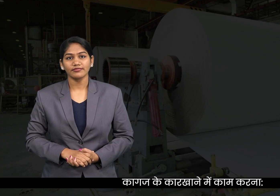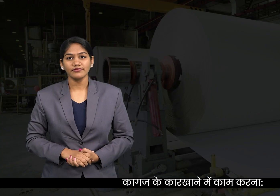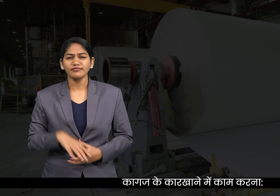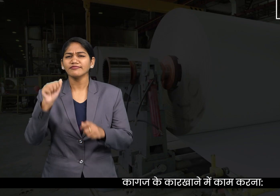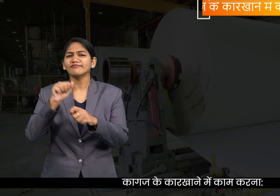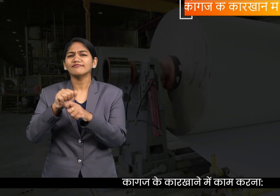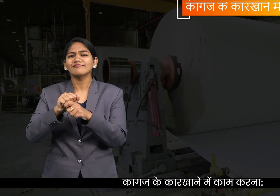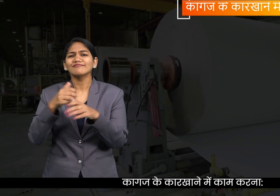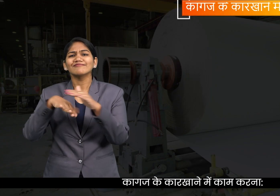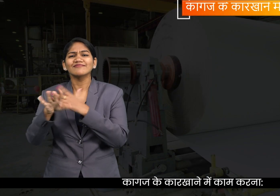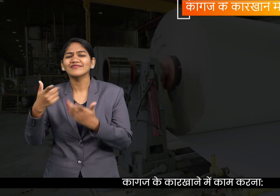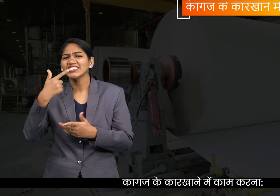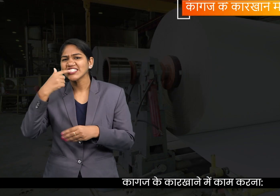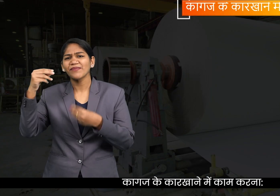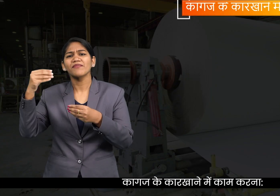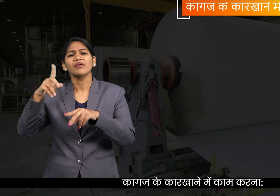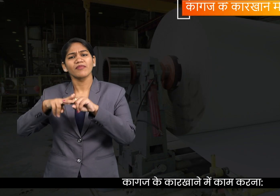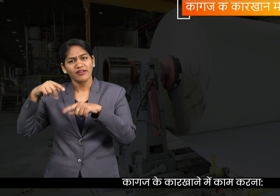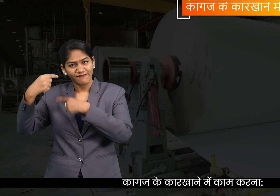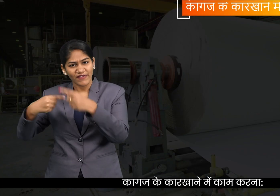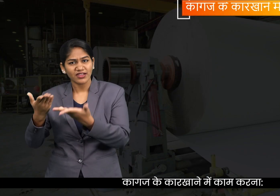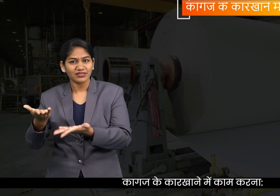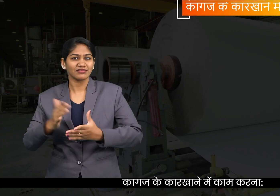कागज के कारखाने में काम करना।